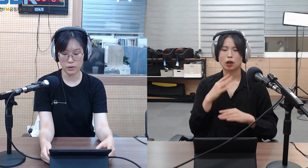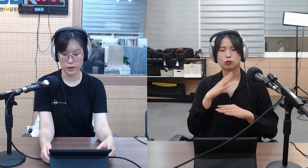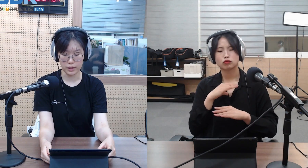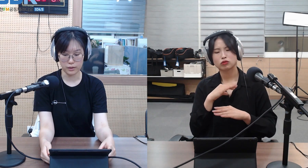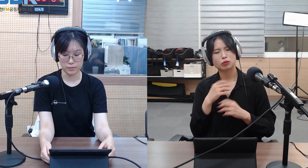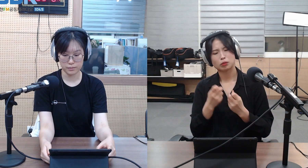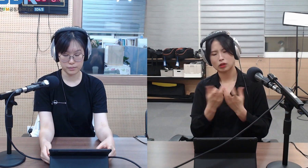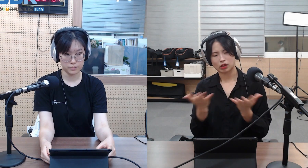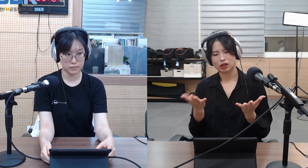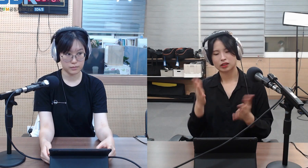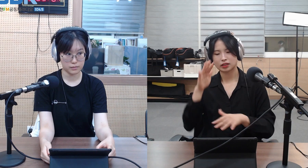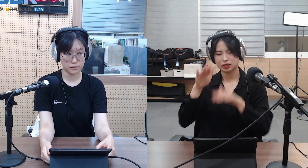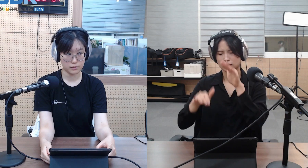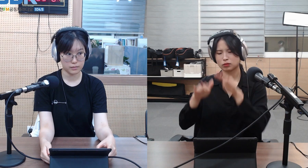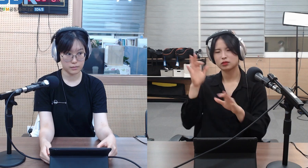거예요.